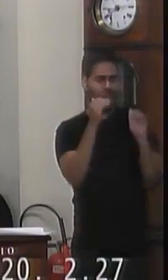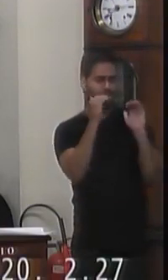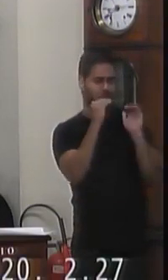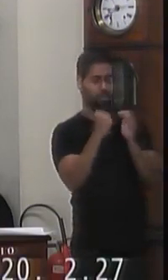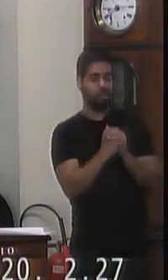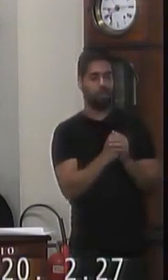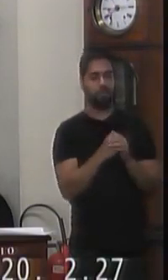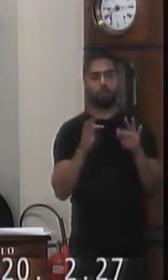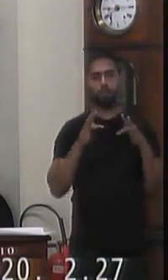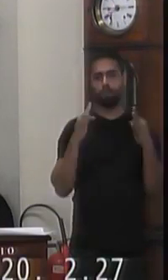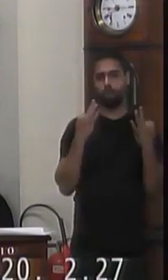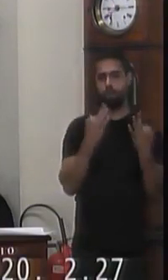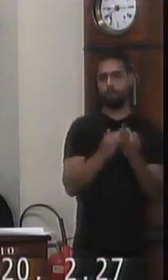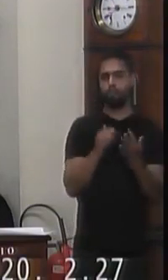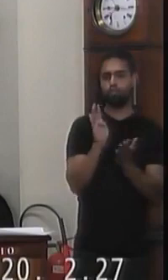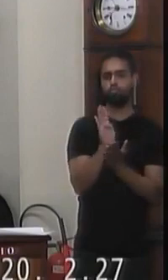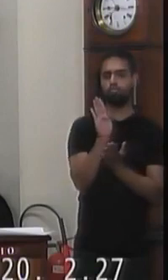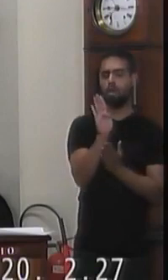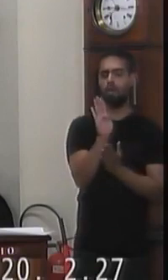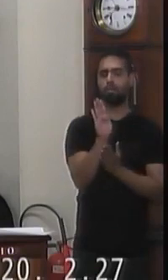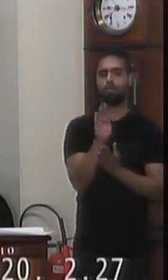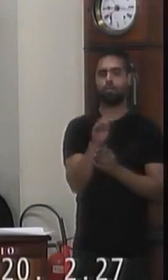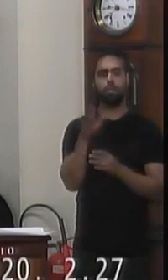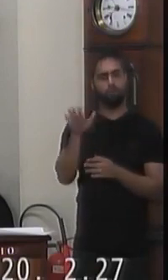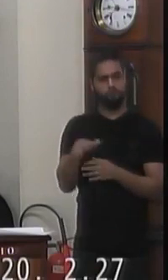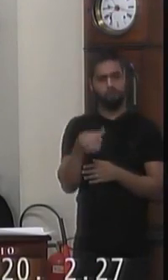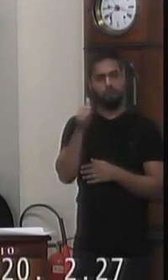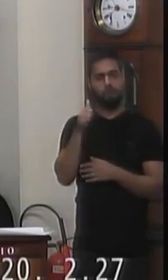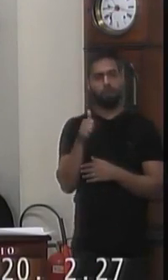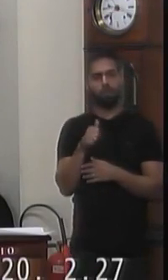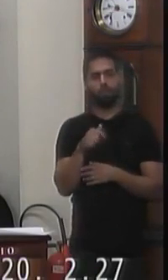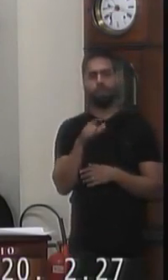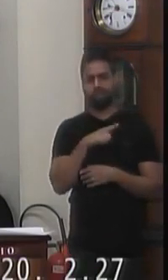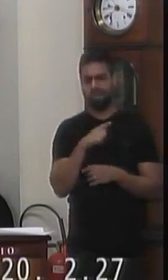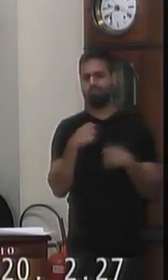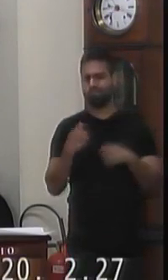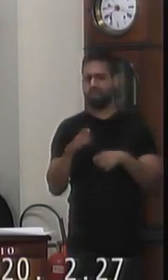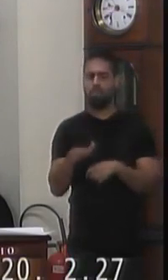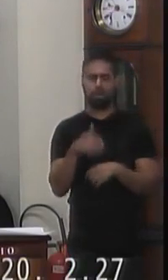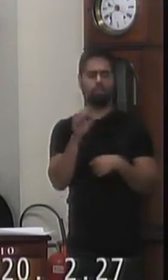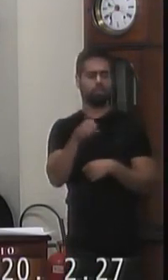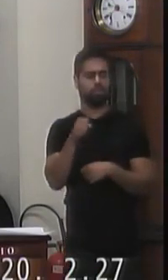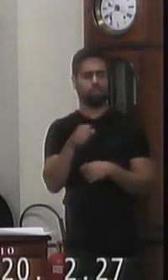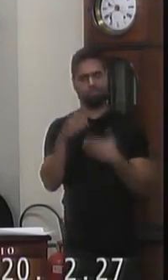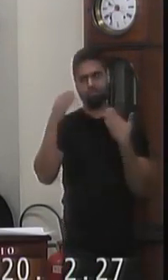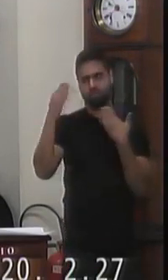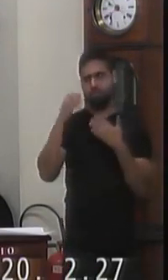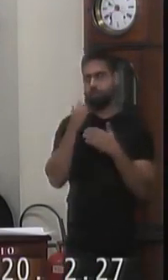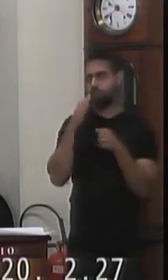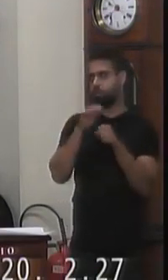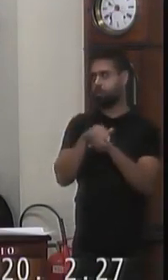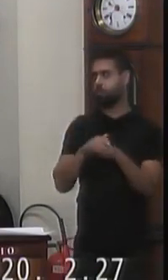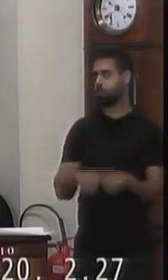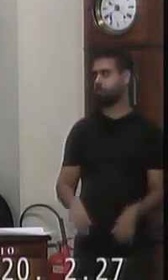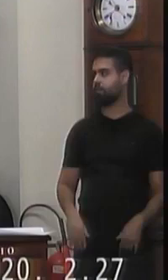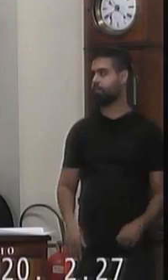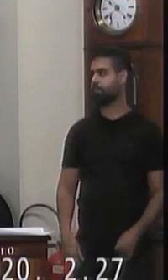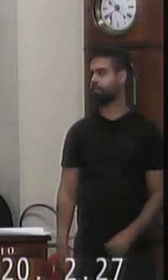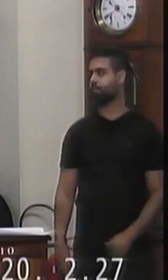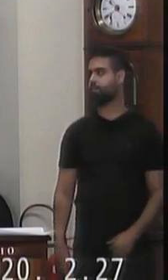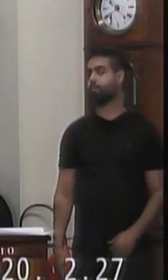minha família, dos blocos que eu fiz, esse foi um dos melhores que eu vi. Mas tem muito que tem que melhorar, mas obrigado, boa noite a todos.